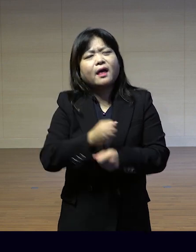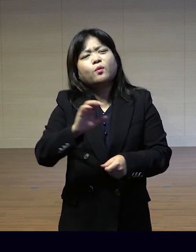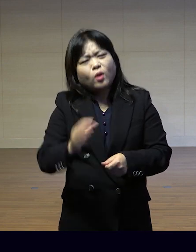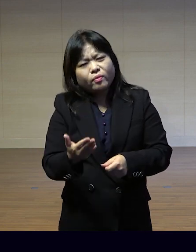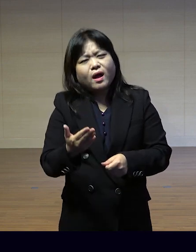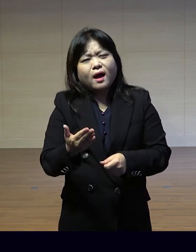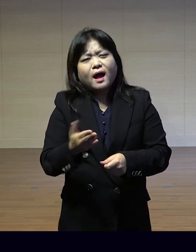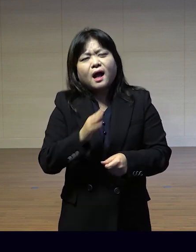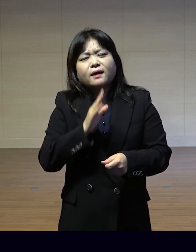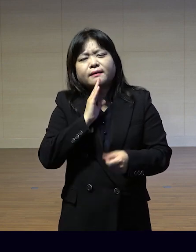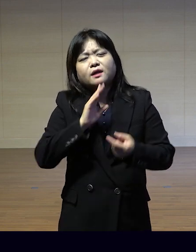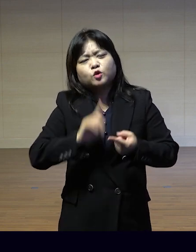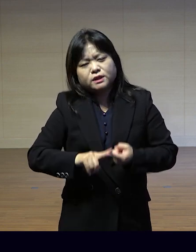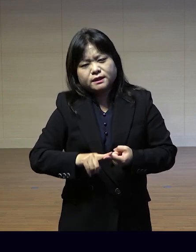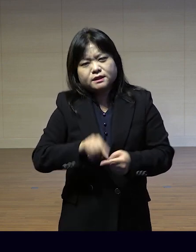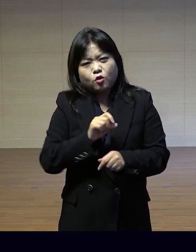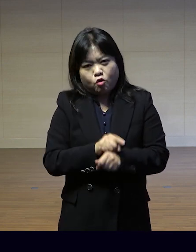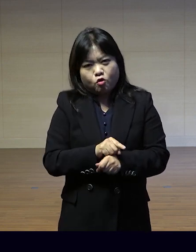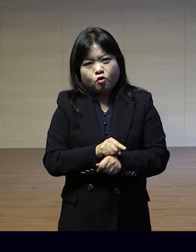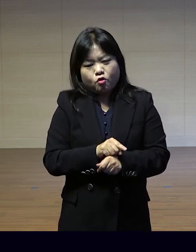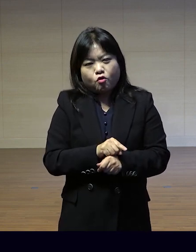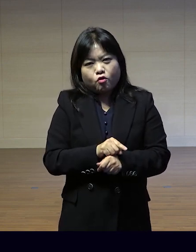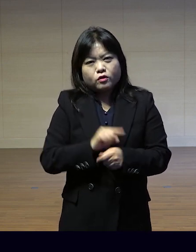한다는 당위성까지도 이렇게